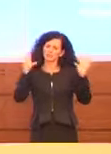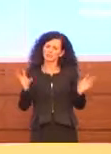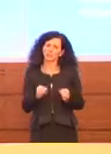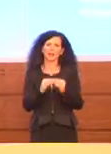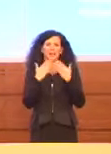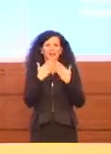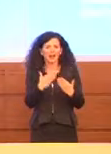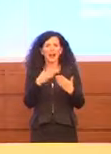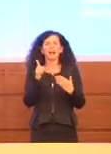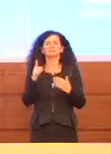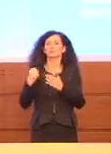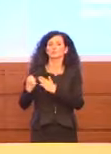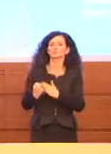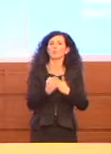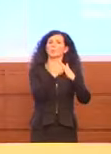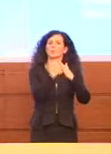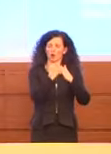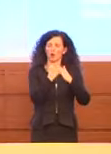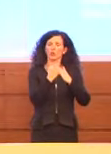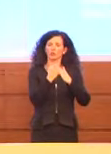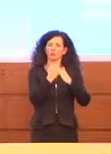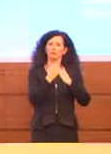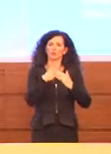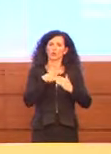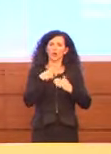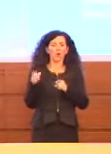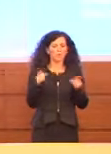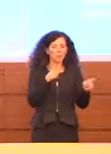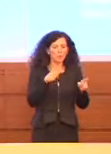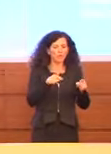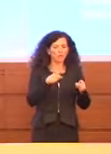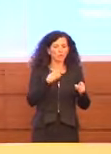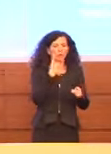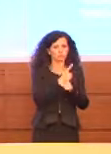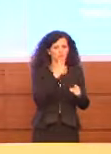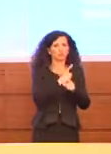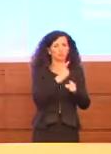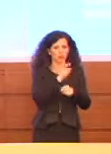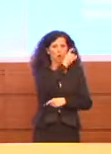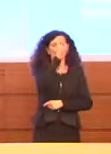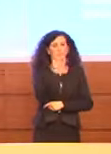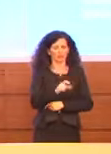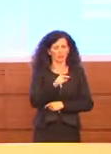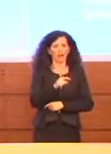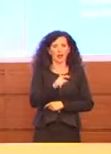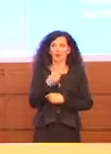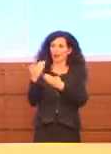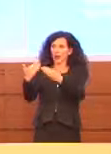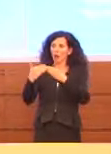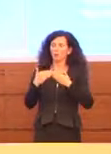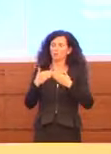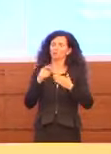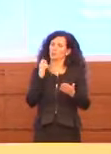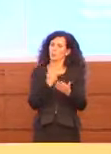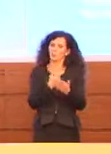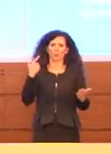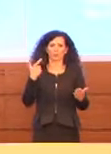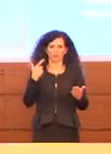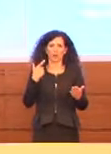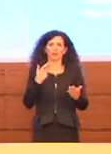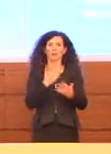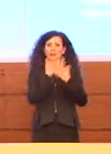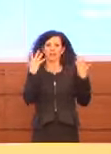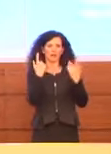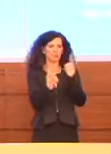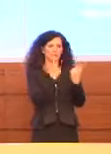supporto è stato per noi decisivo in un momento in cui il nostro paese aveva una evidente e oggettiva